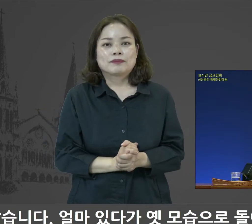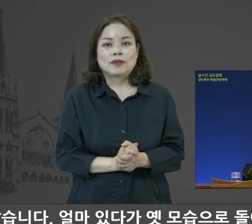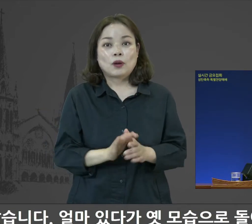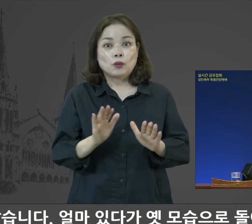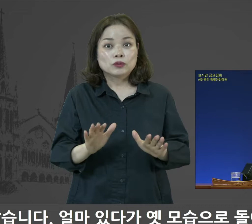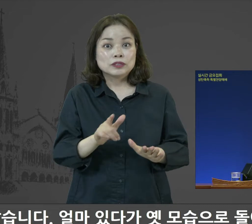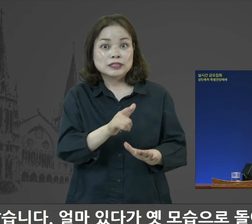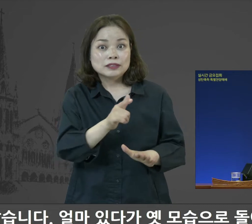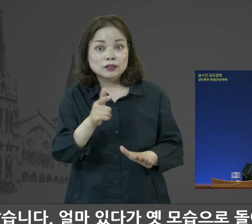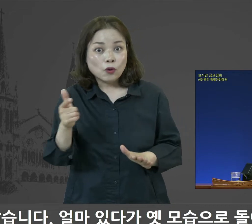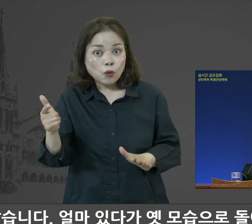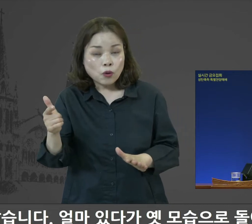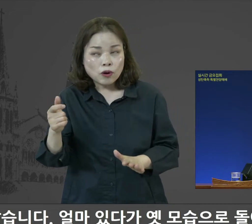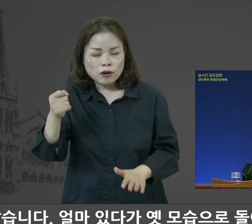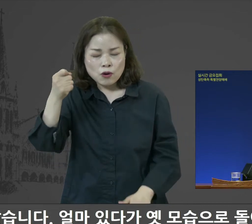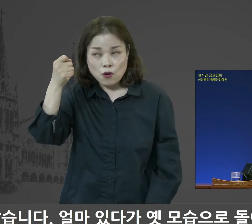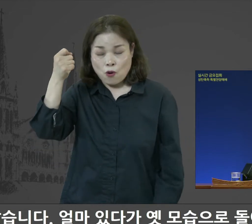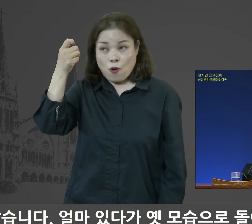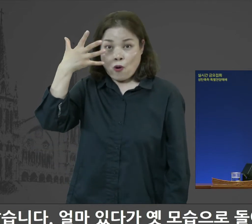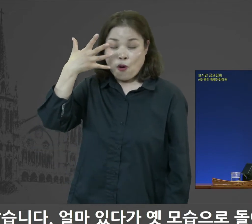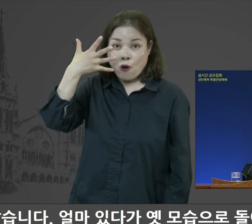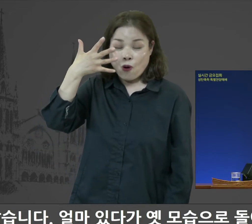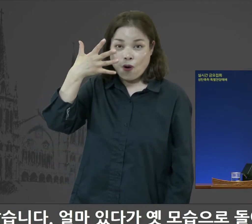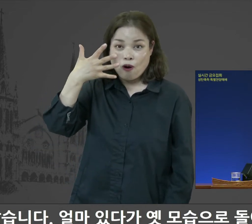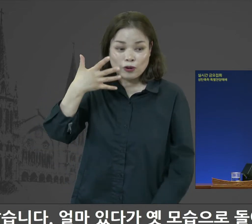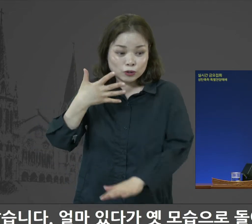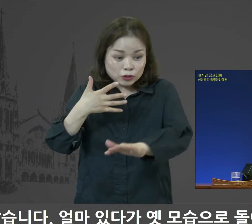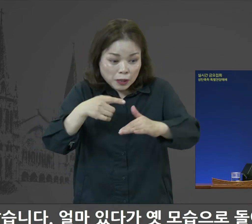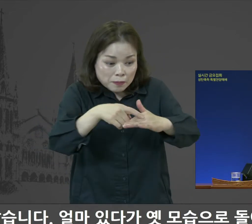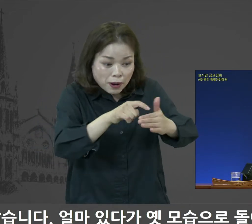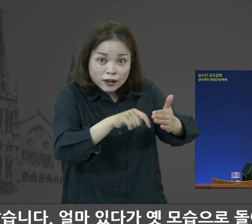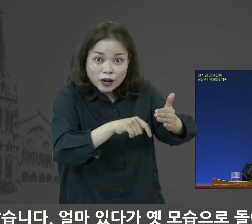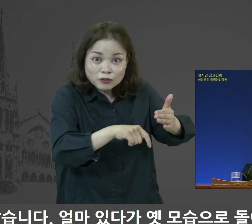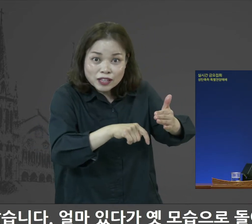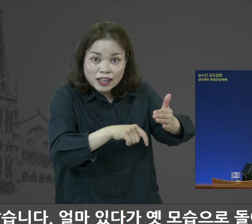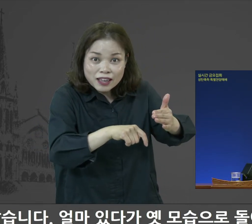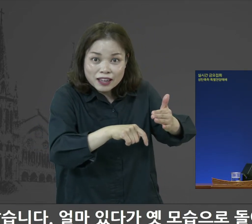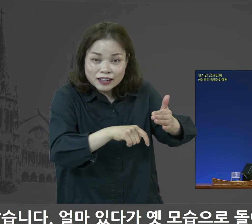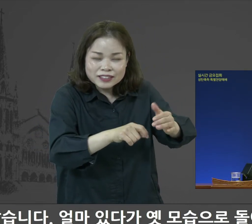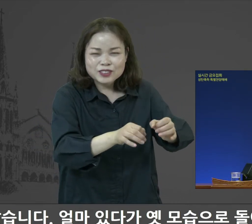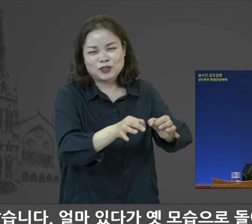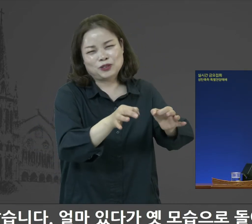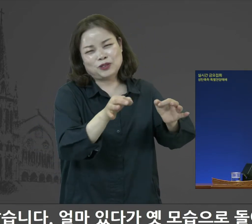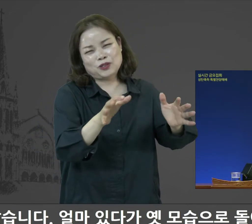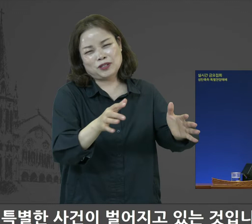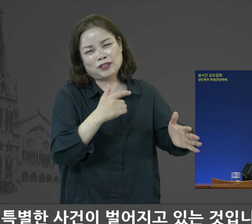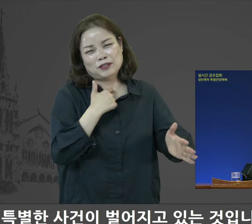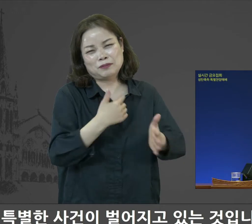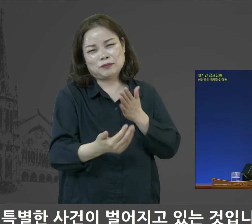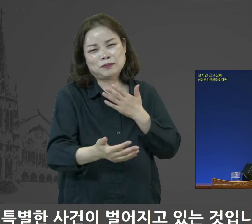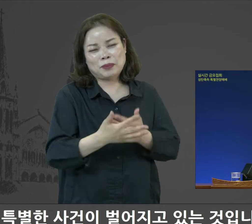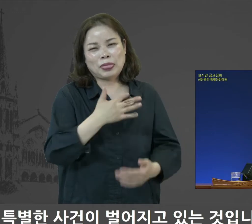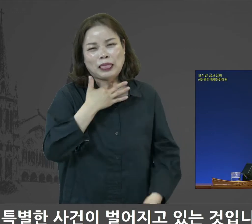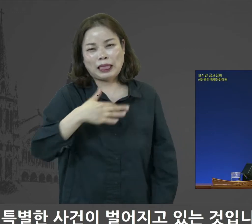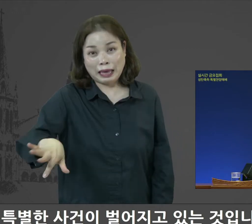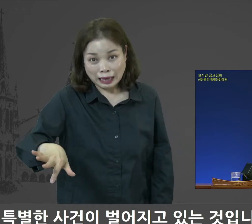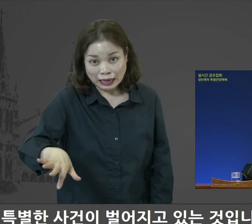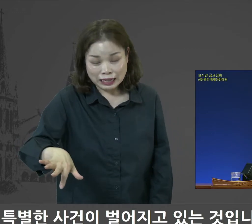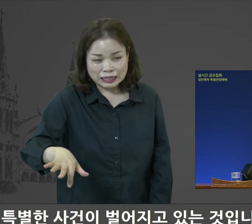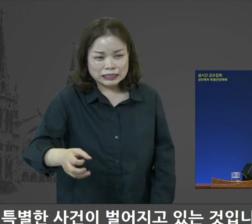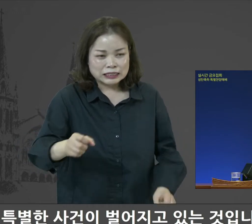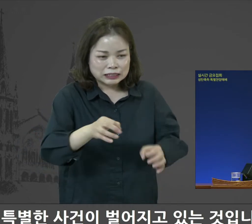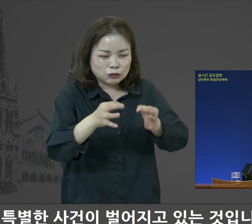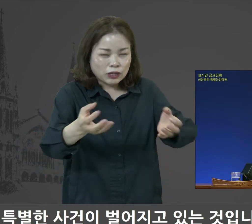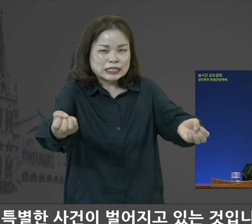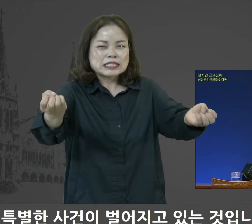오늘 이 저녁에도 호련히 우리들의 마음 가운데 그동안 경험하지 못했던, 그동안